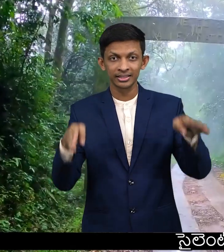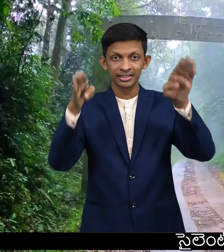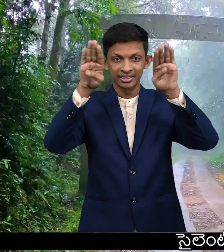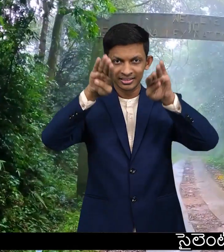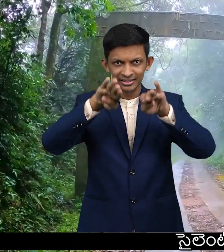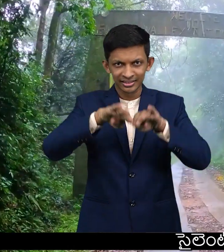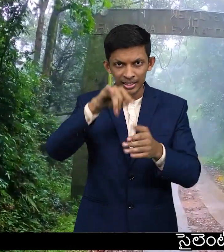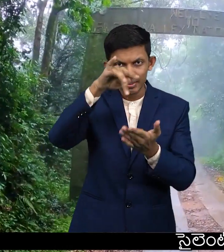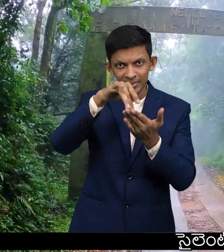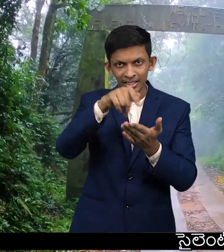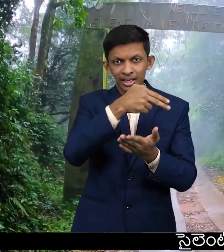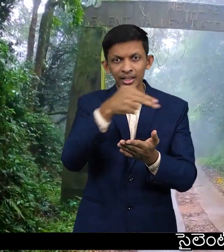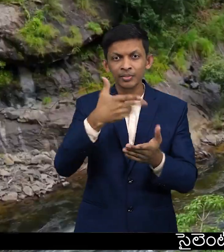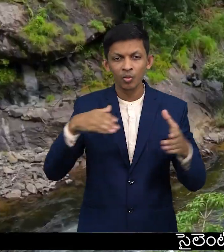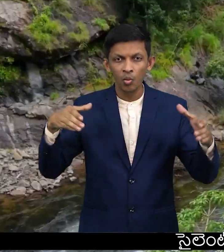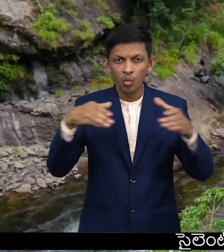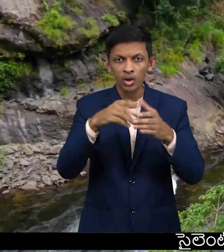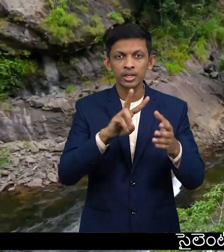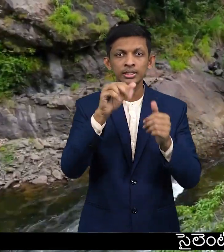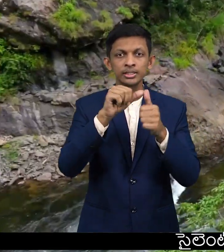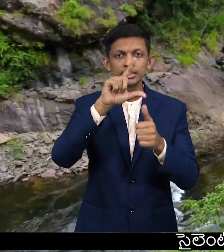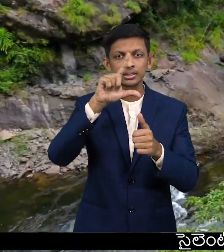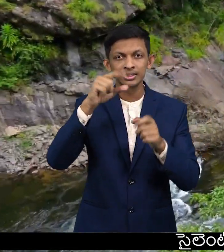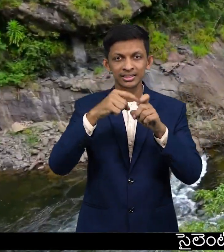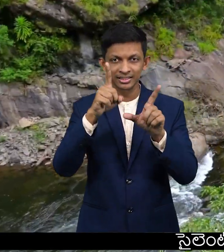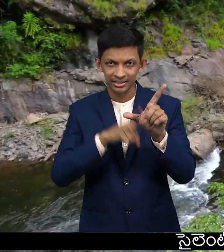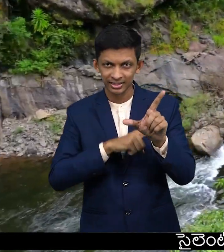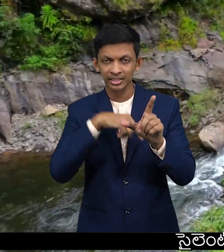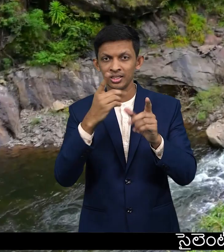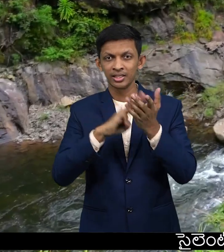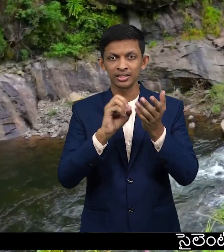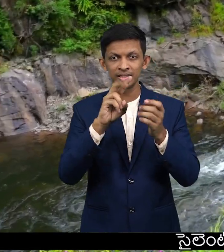సైలెంట్ వ్యాలీ ఉద్యమం 1973 నుంచి 85 వరకు.